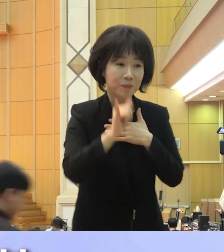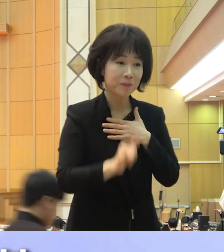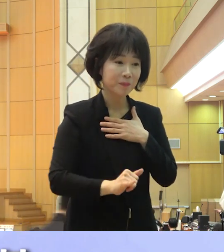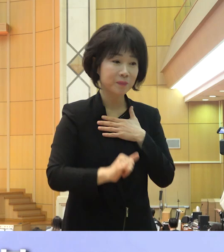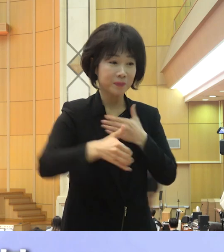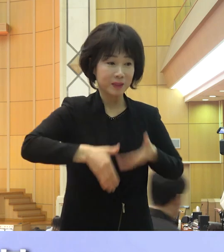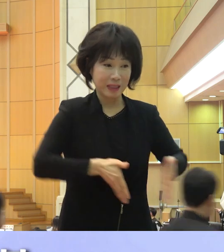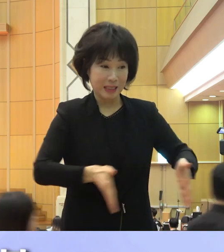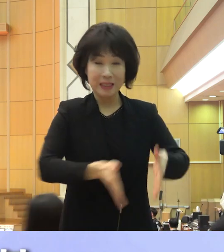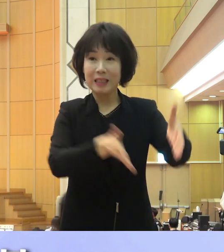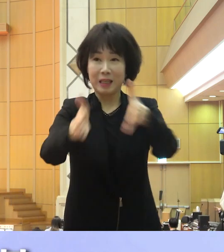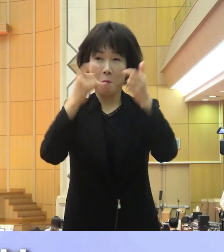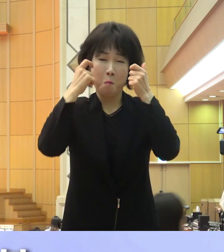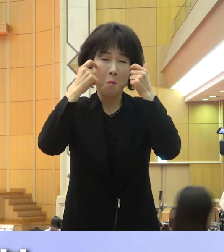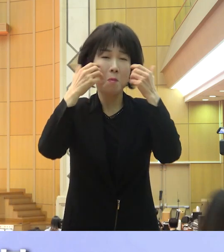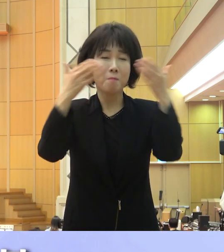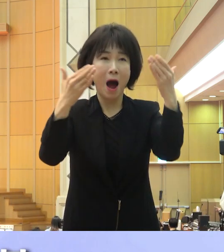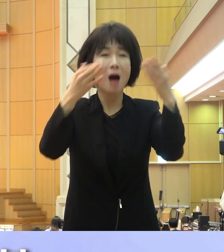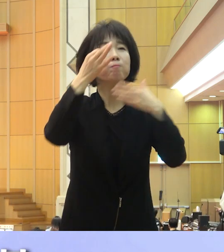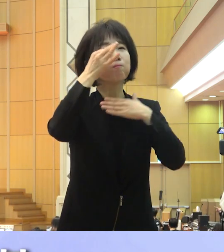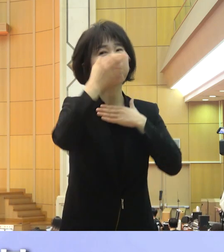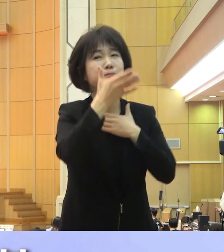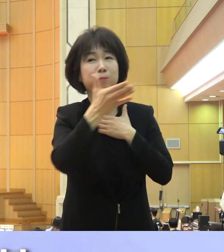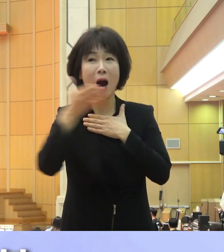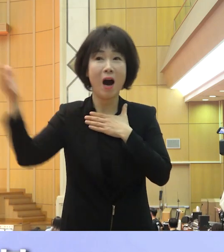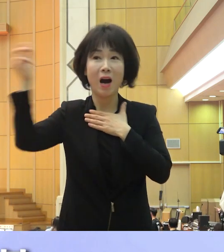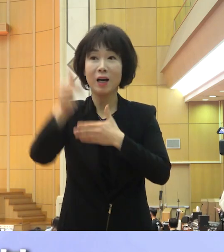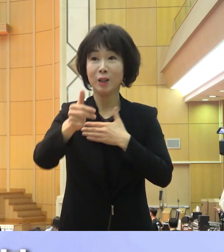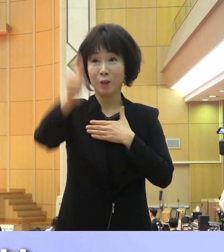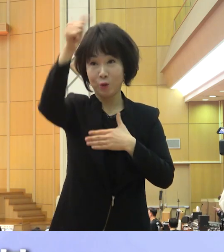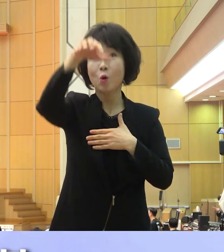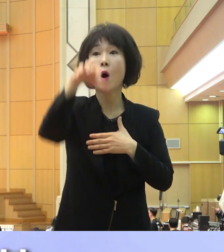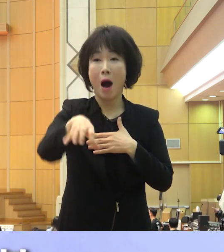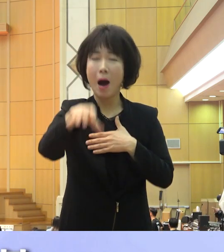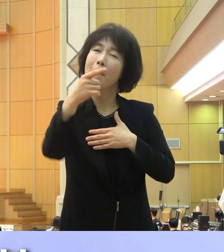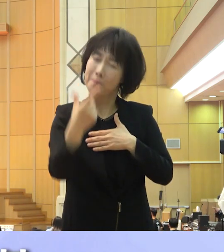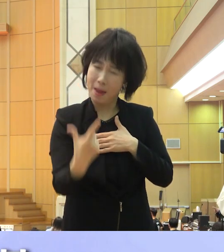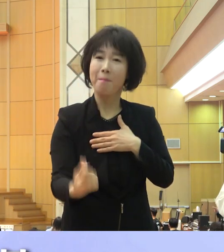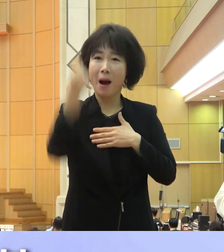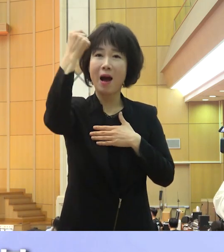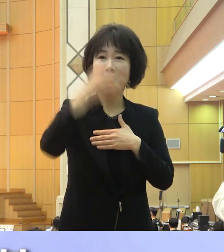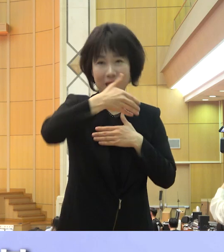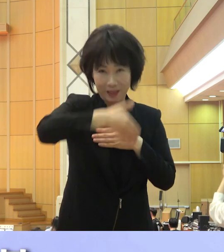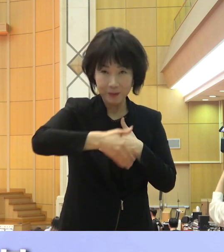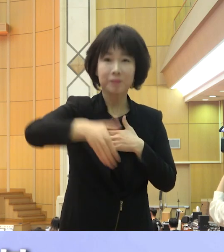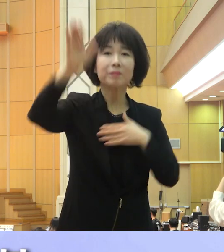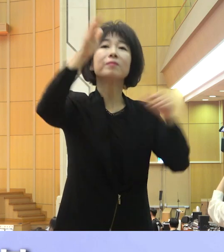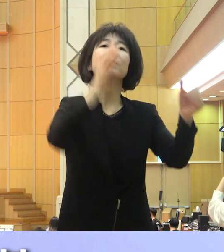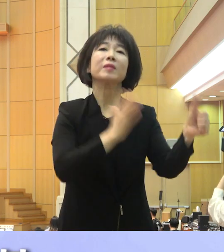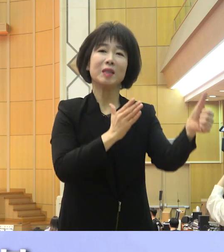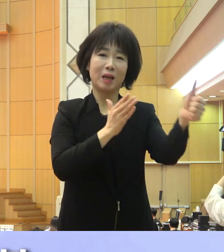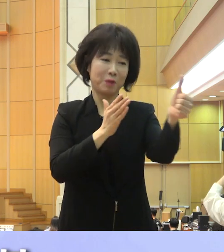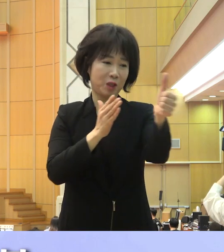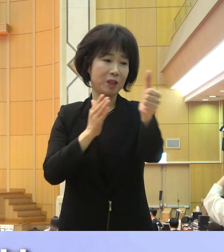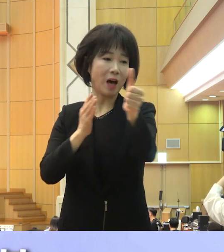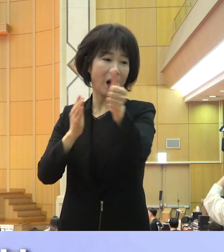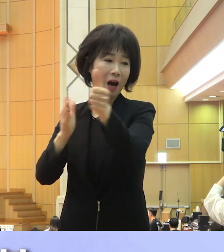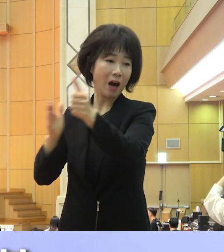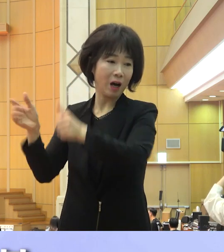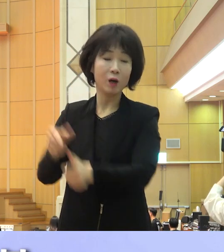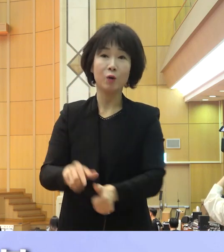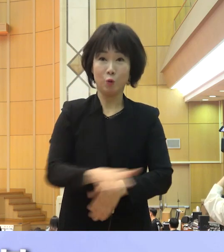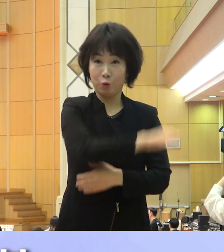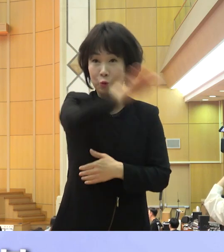갈 길을 밝히 보이시니 주 앞에 빨리